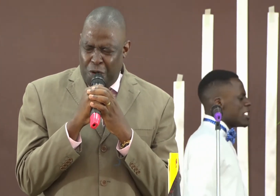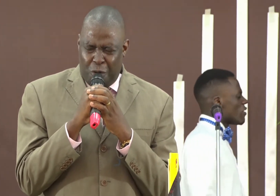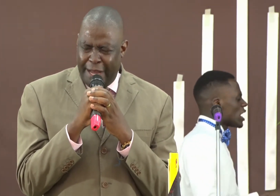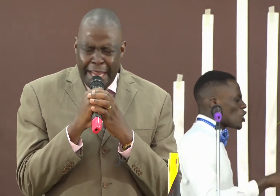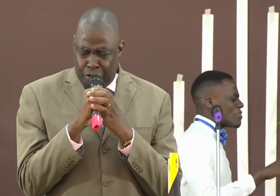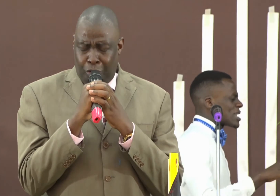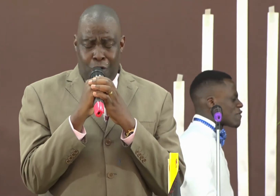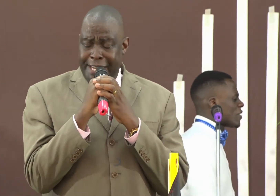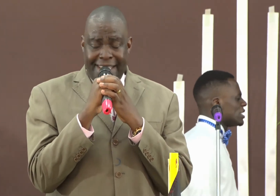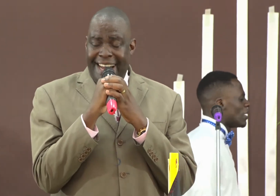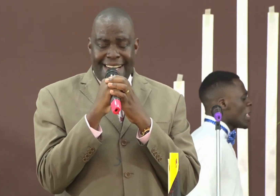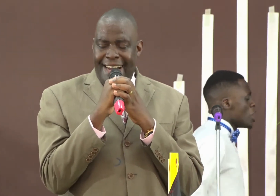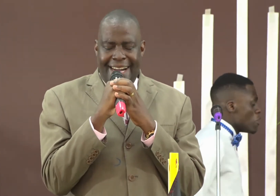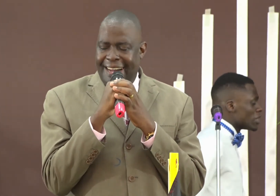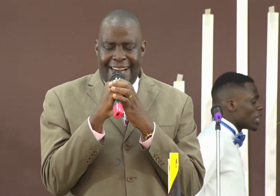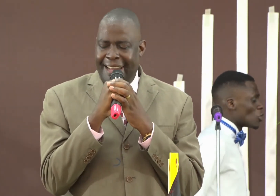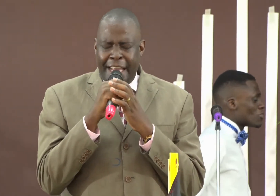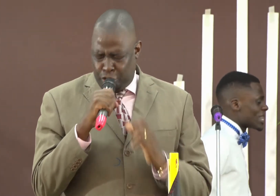mtokobo